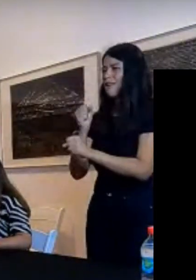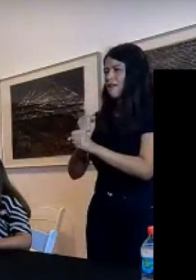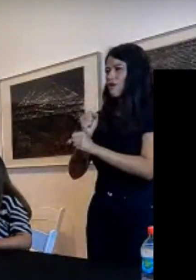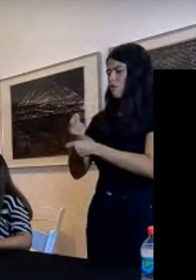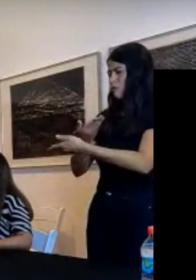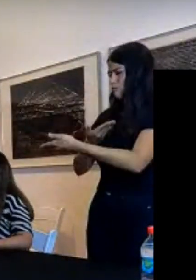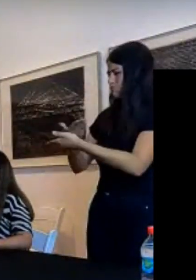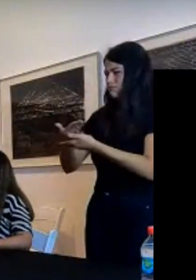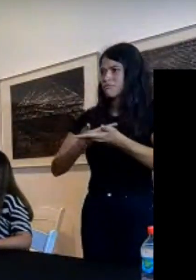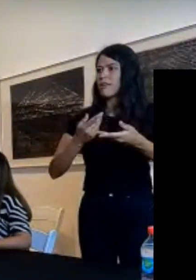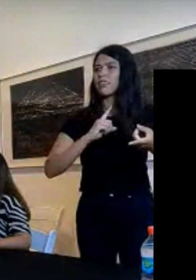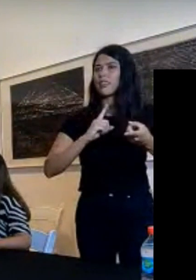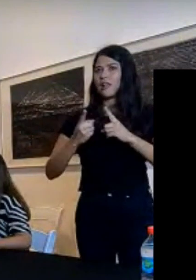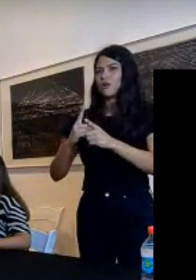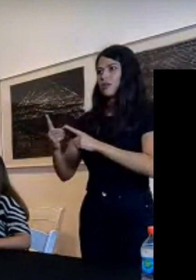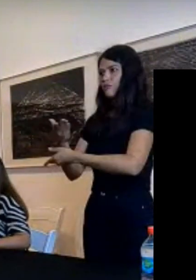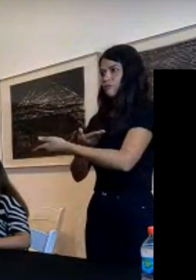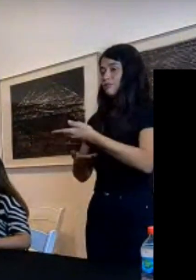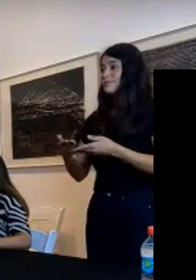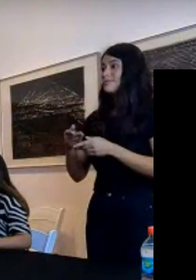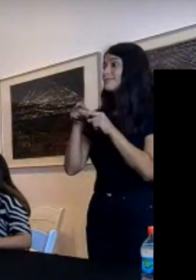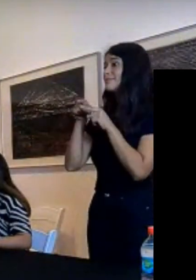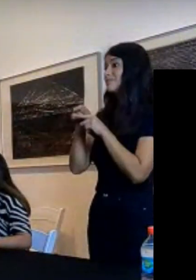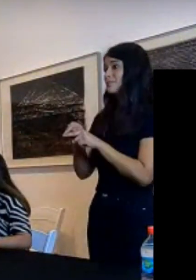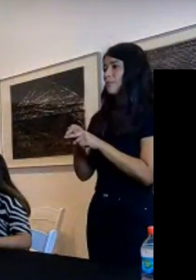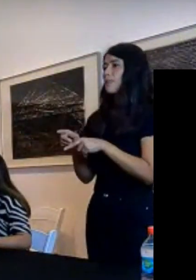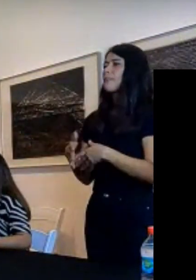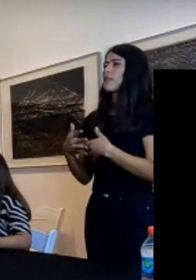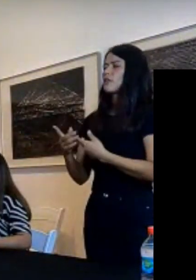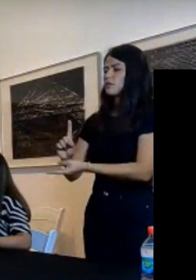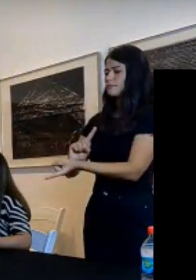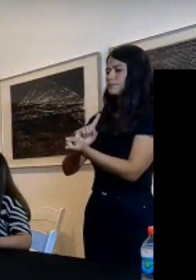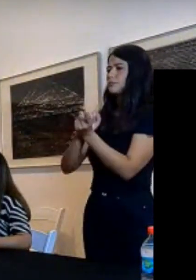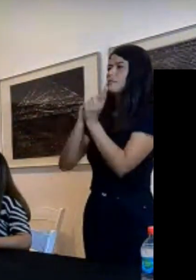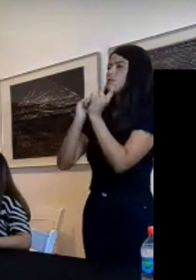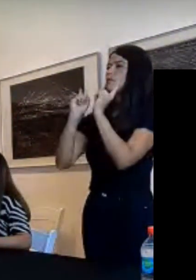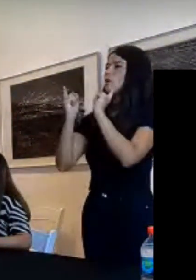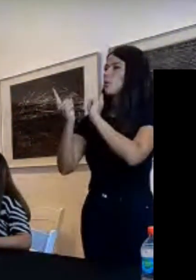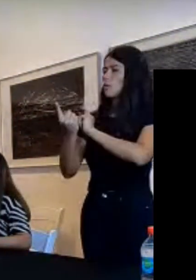dialógica. Esto generó entonces un cambio